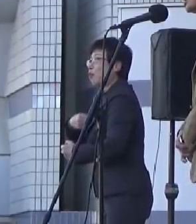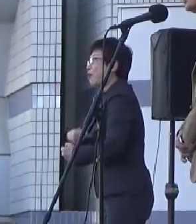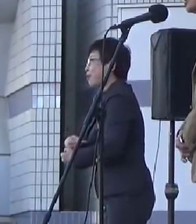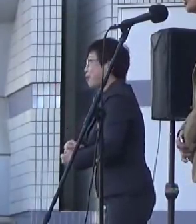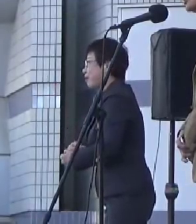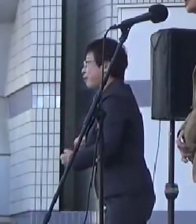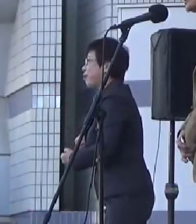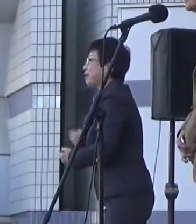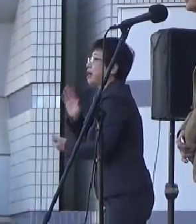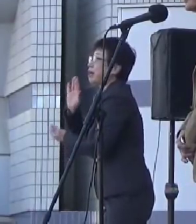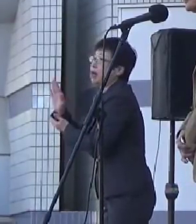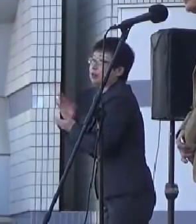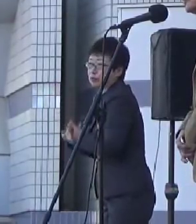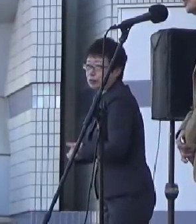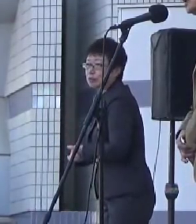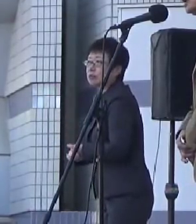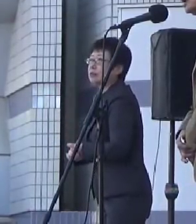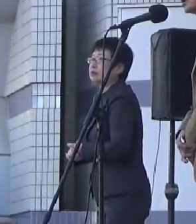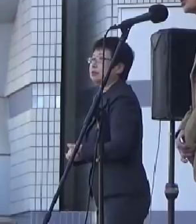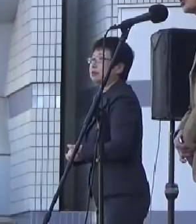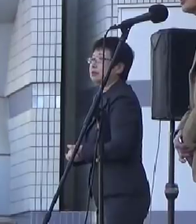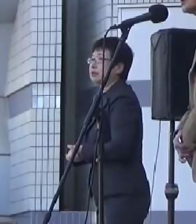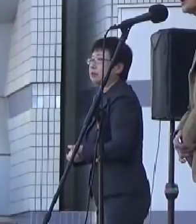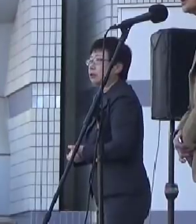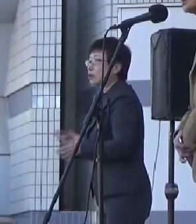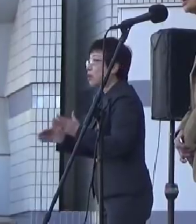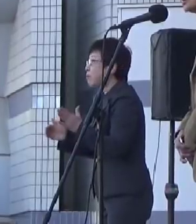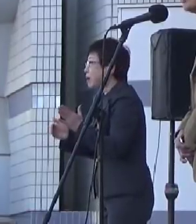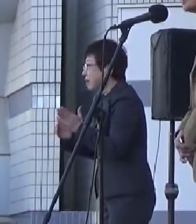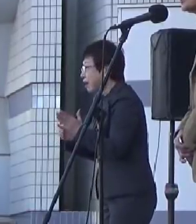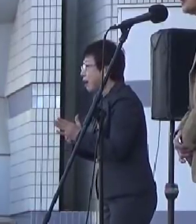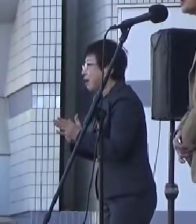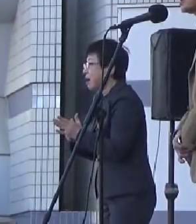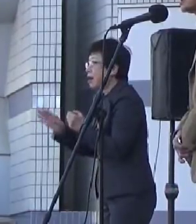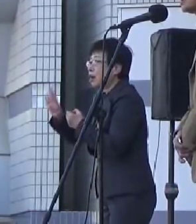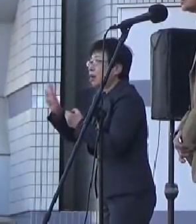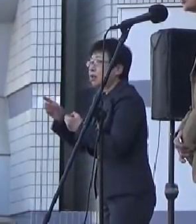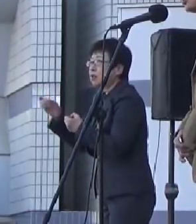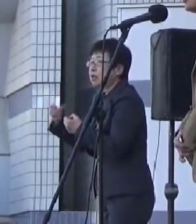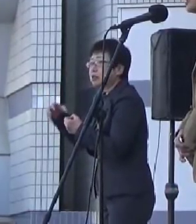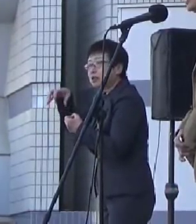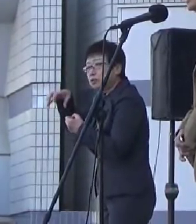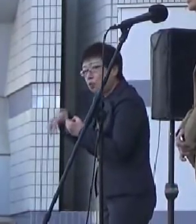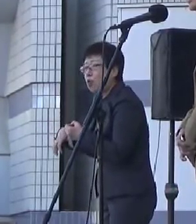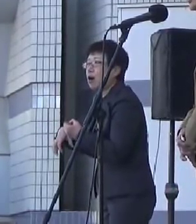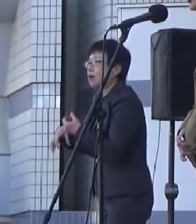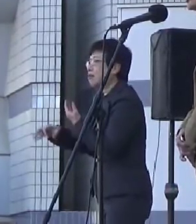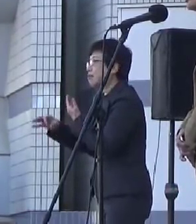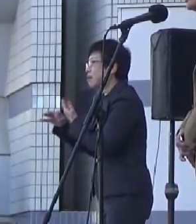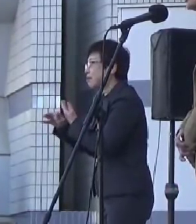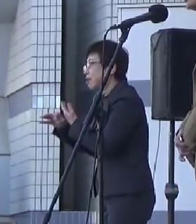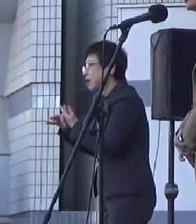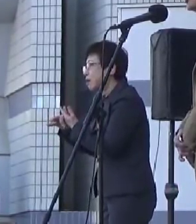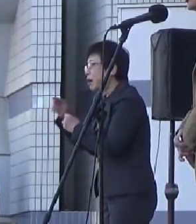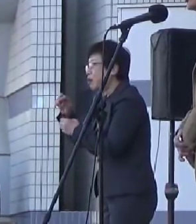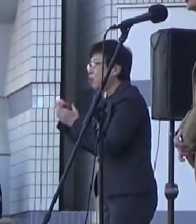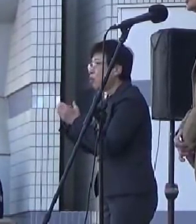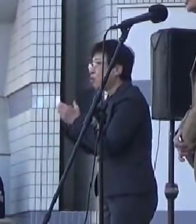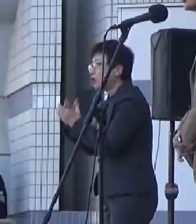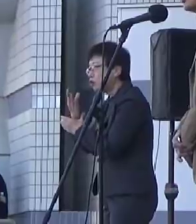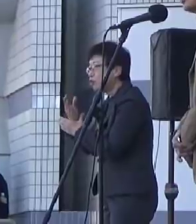いで、今おります。これまで原発は例えば小泉